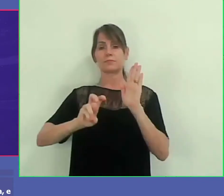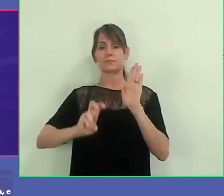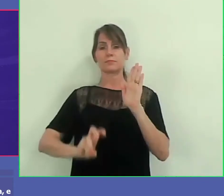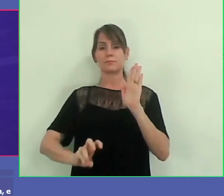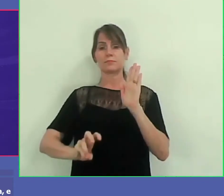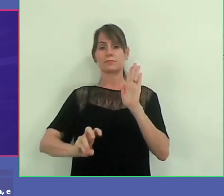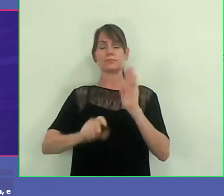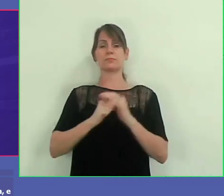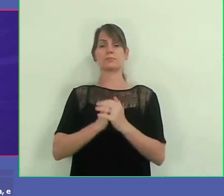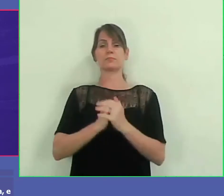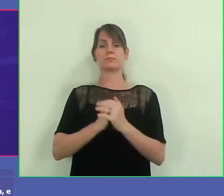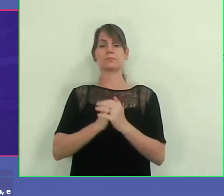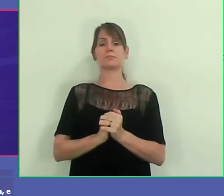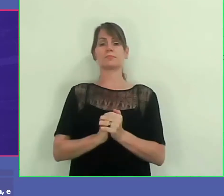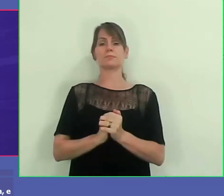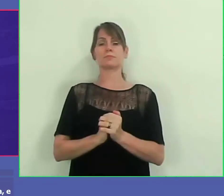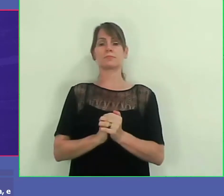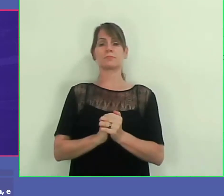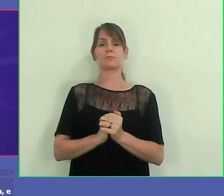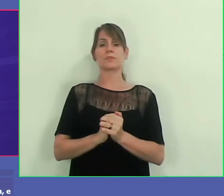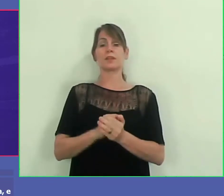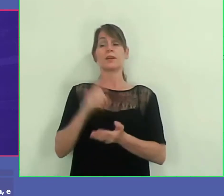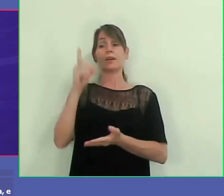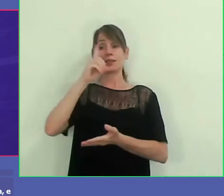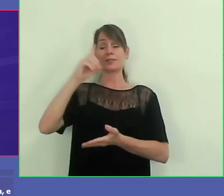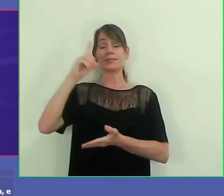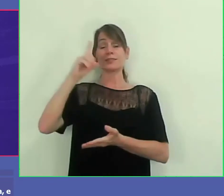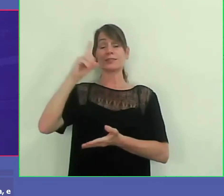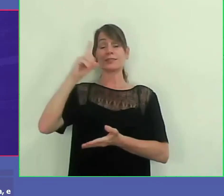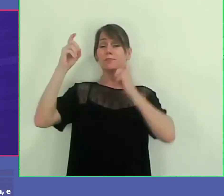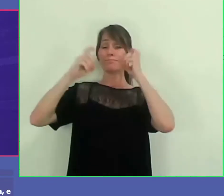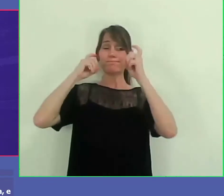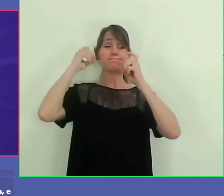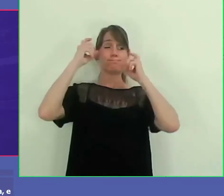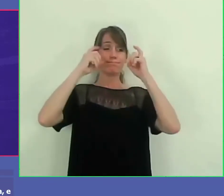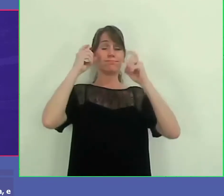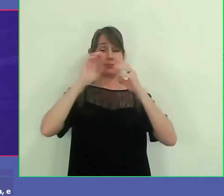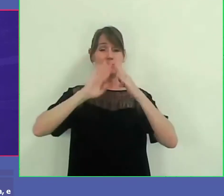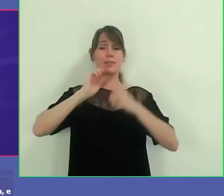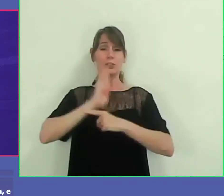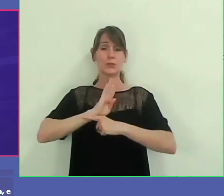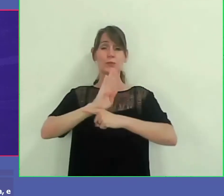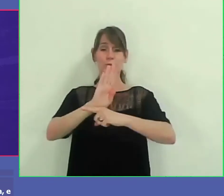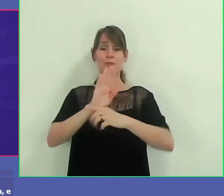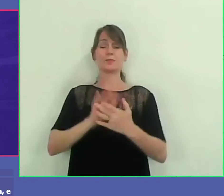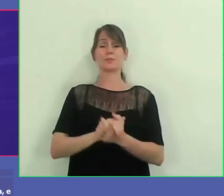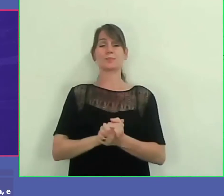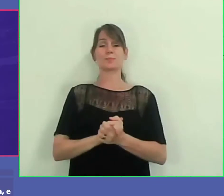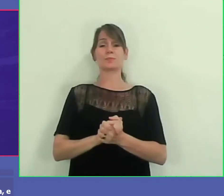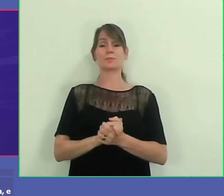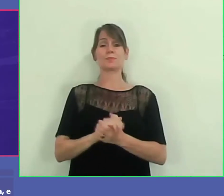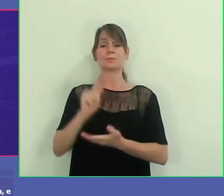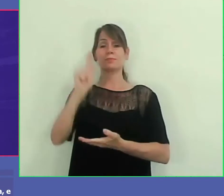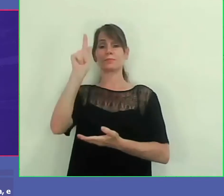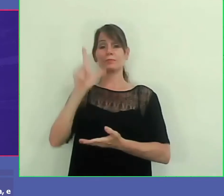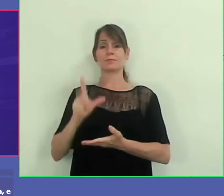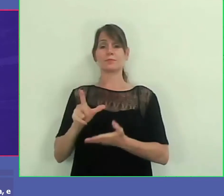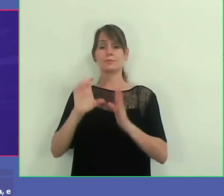Deus vai ter grande dor de cabeça então para nos edificar, né? Gálatas capítulo 5.